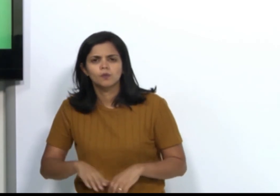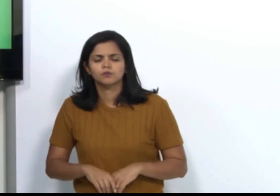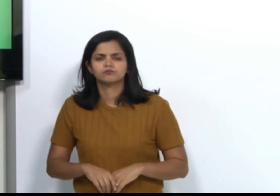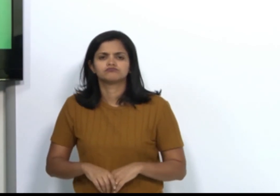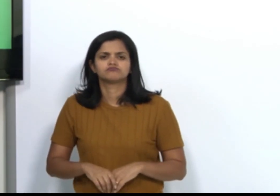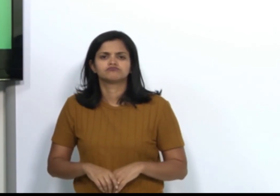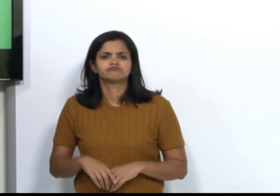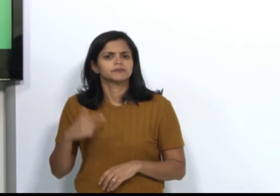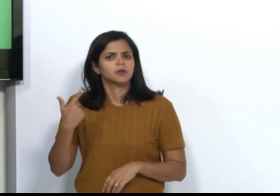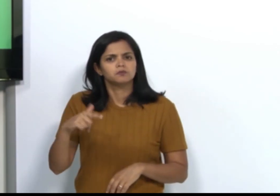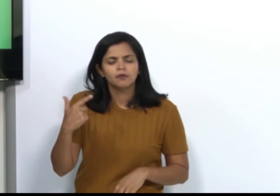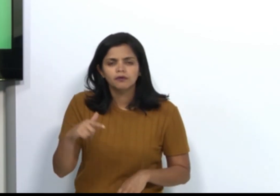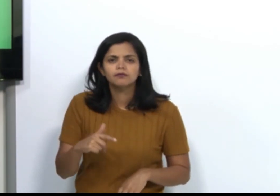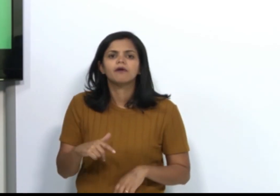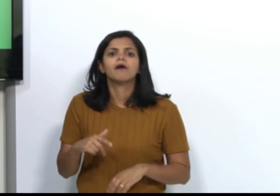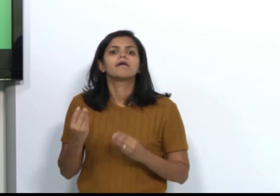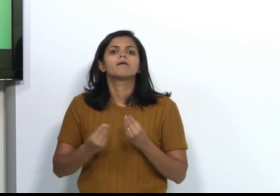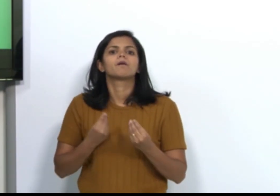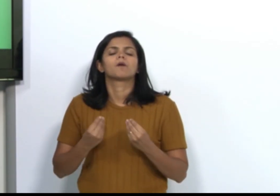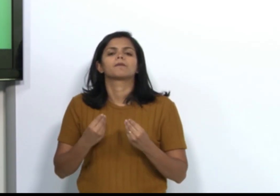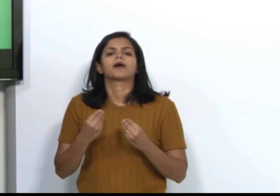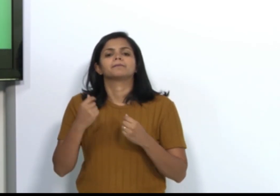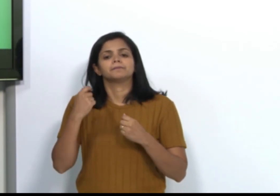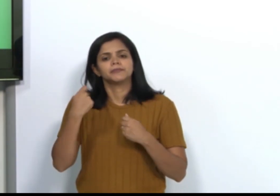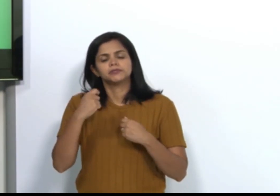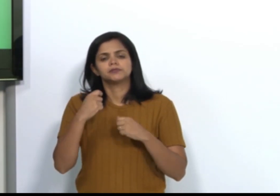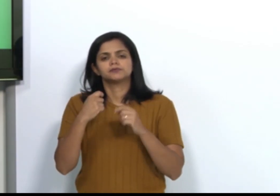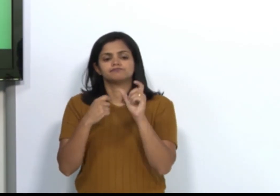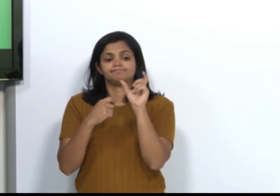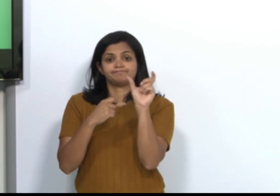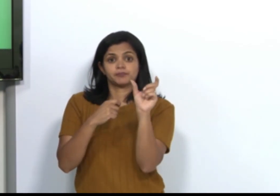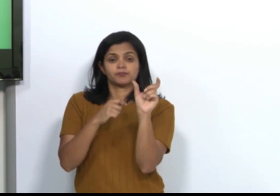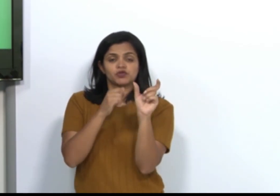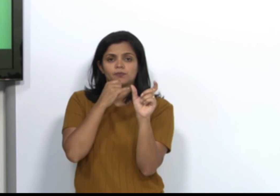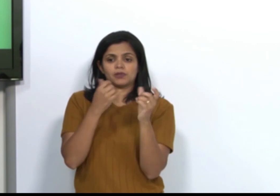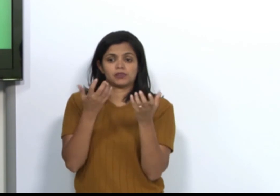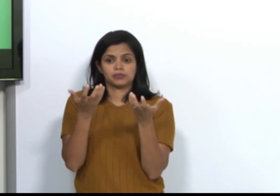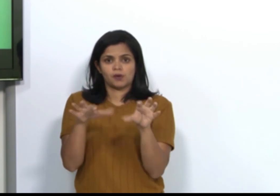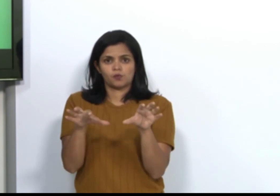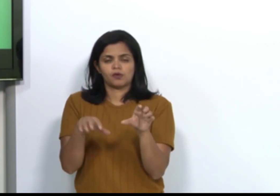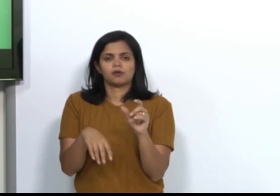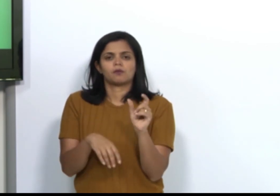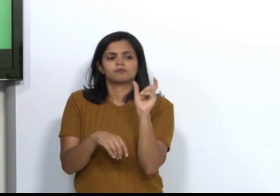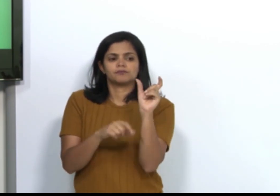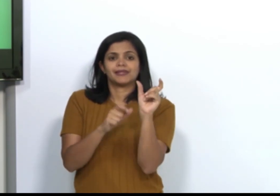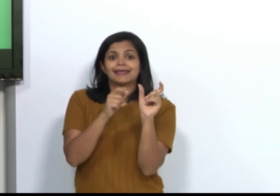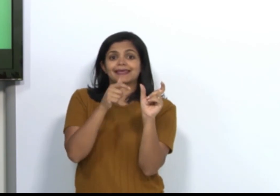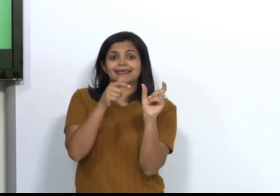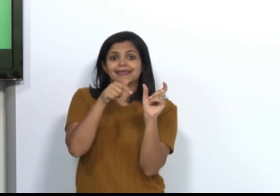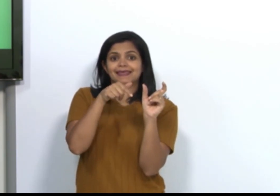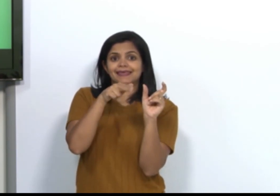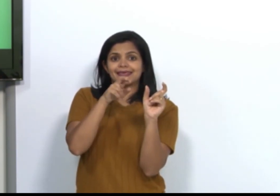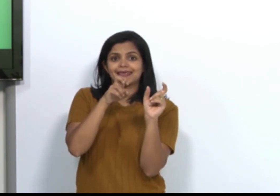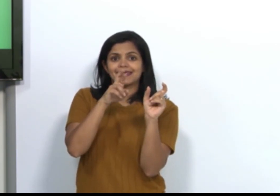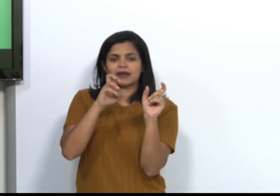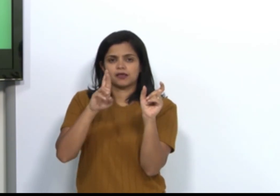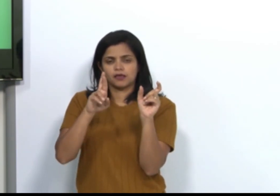Não gosto. Não é gostar não, é não gosto. Então perceba que não quero, eu